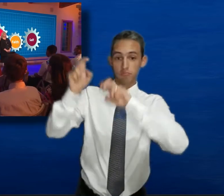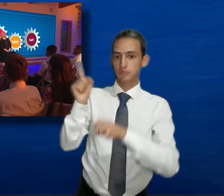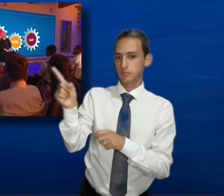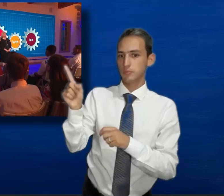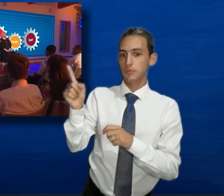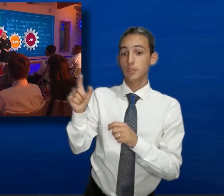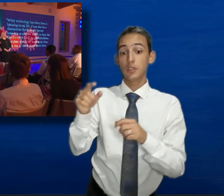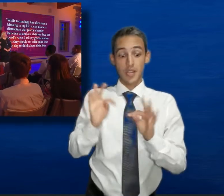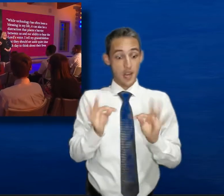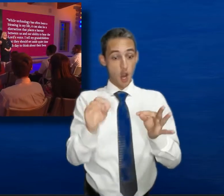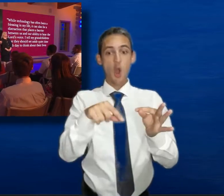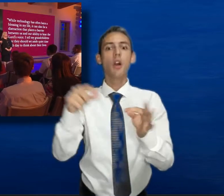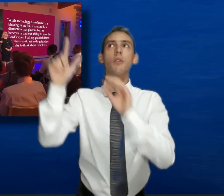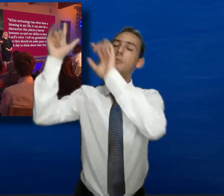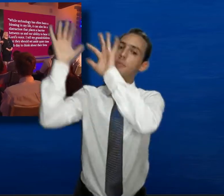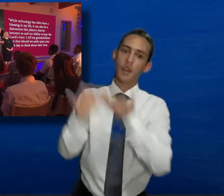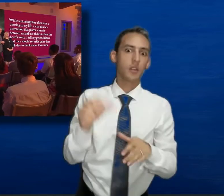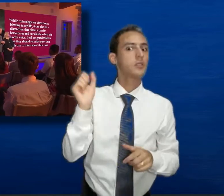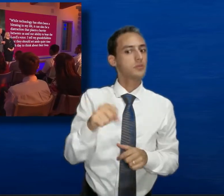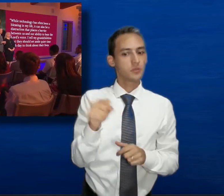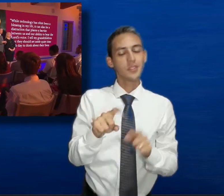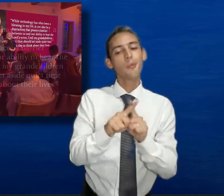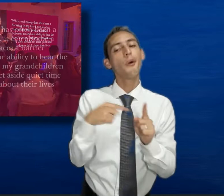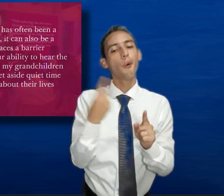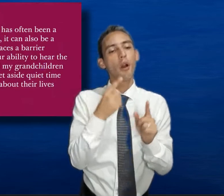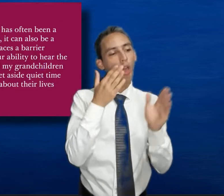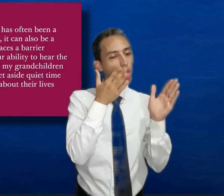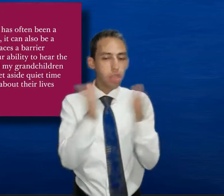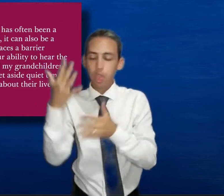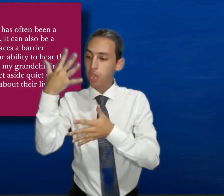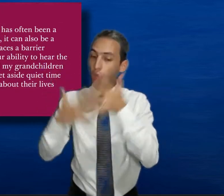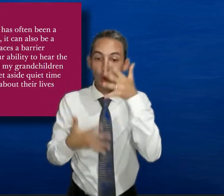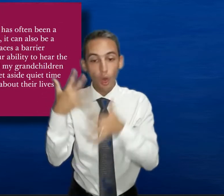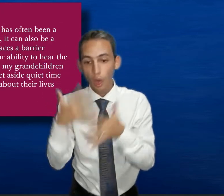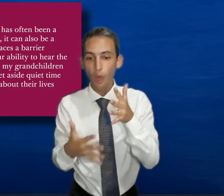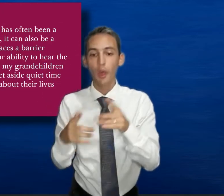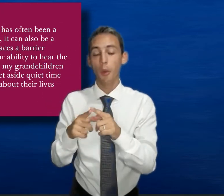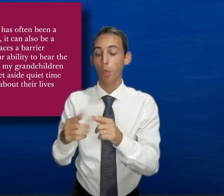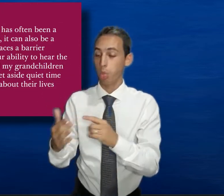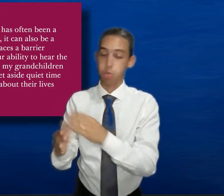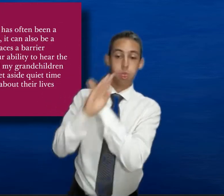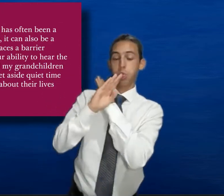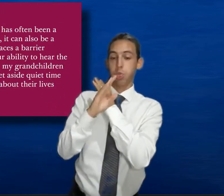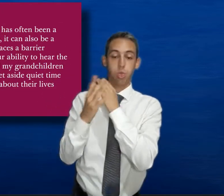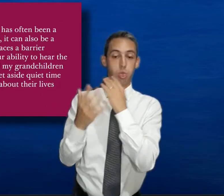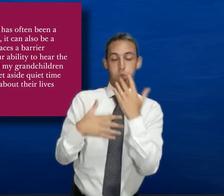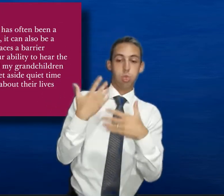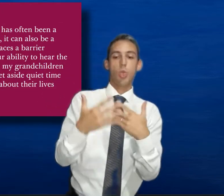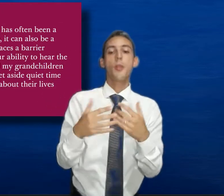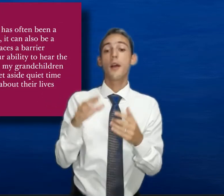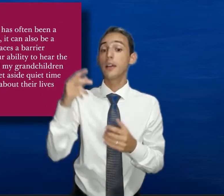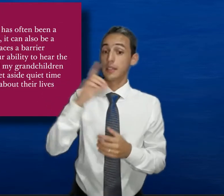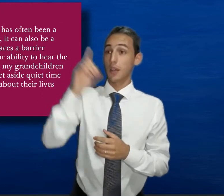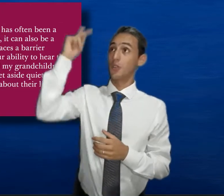disse: apesar de a tecnologia ter sido com frequência uma bênção em minha vida, ela também pode ser uma distração que coloca